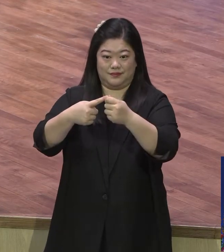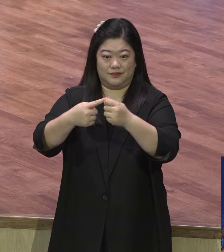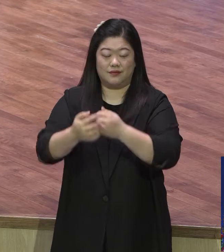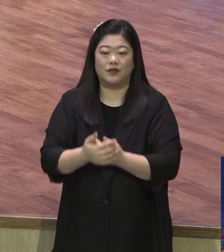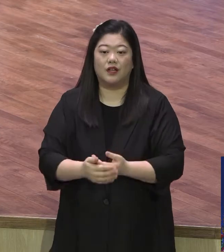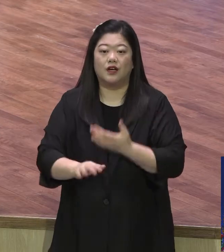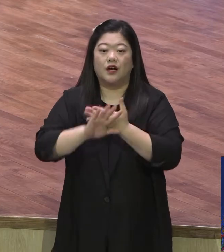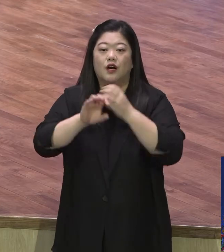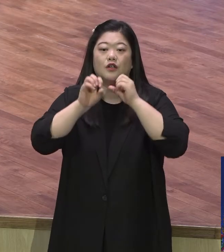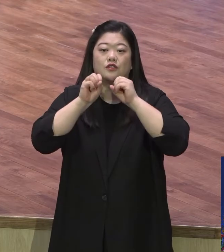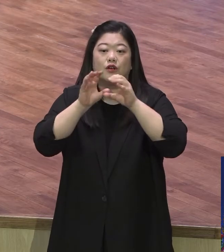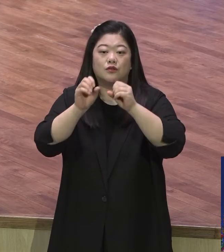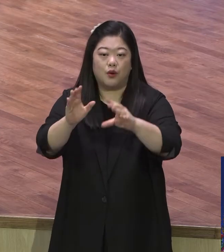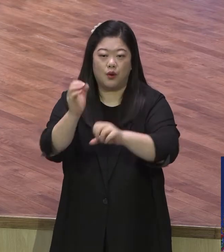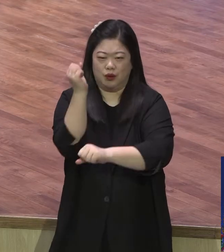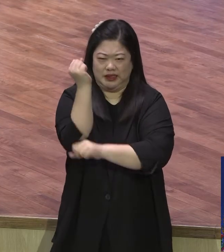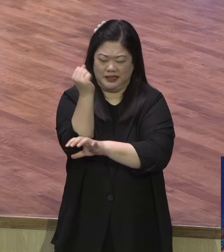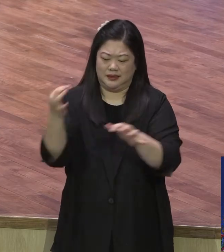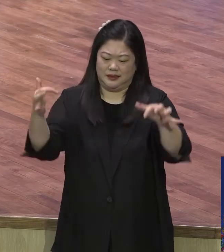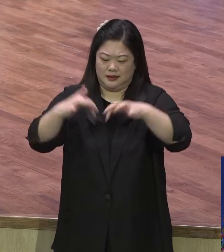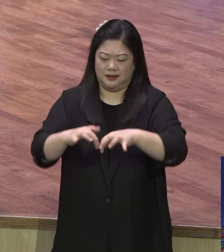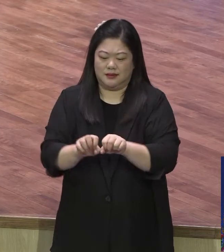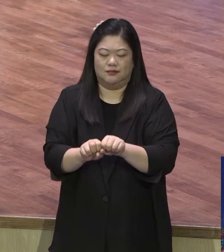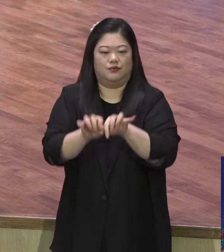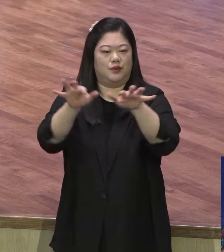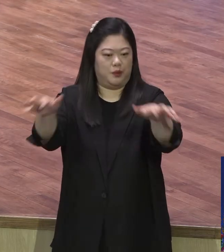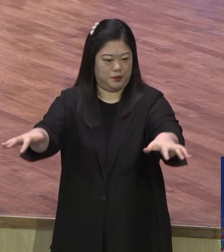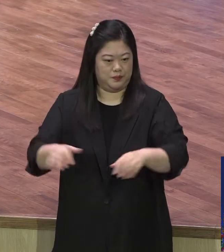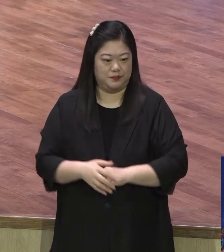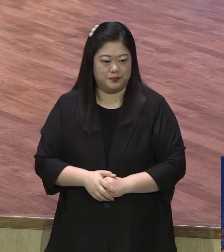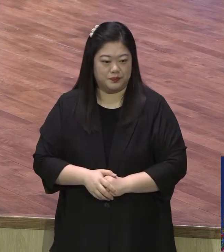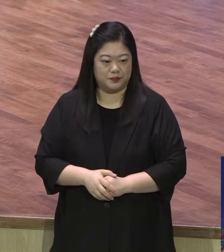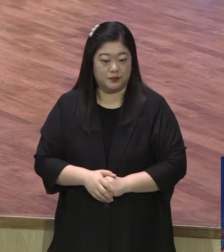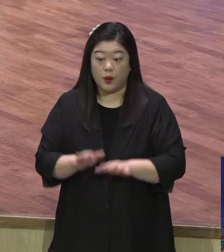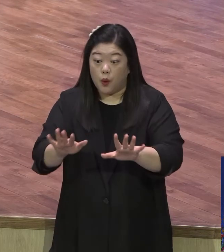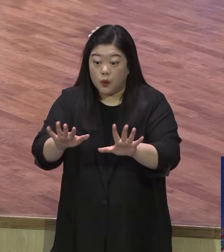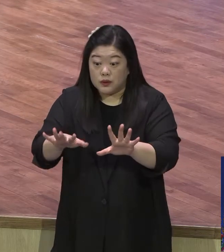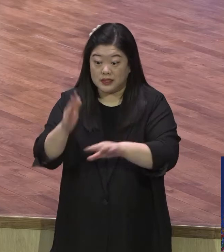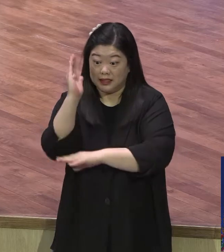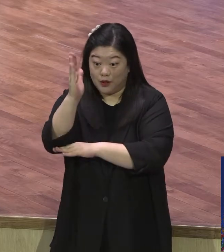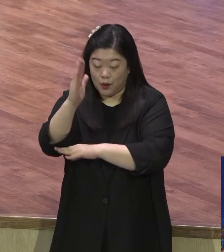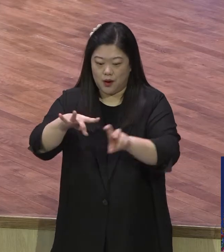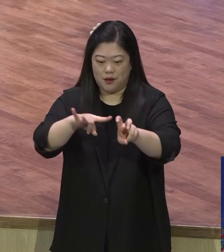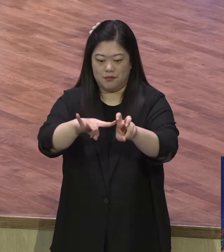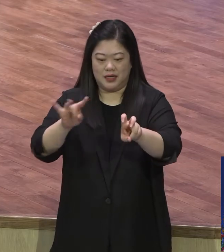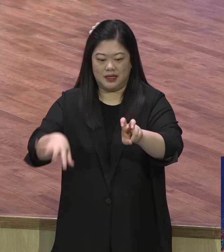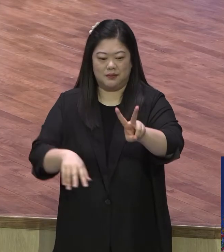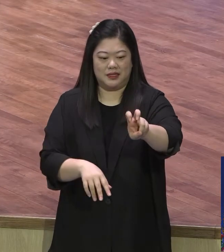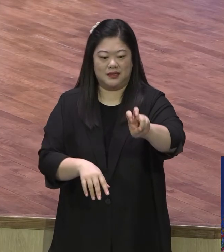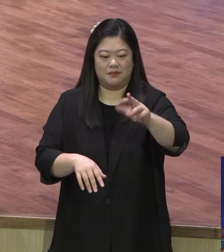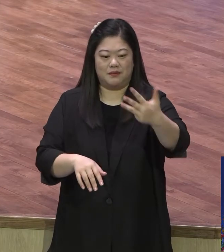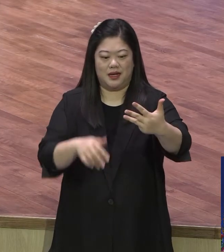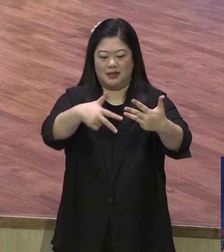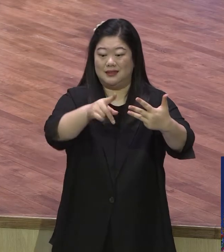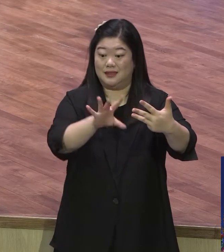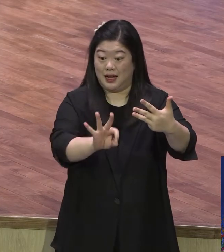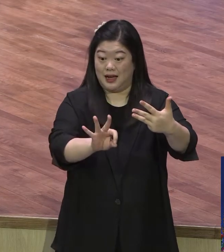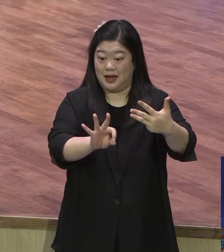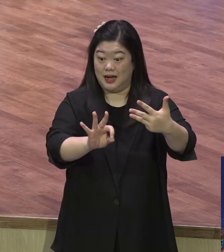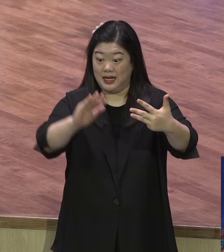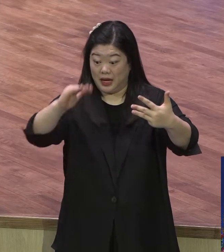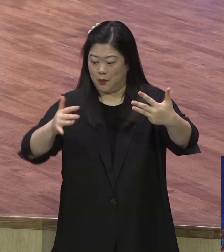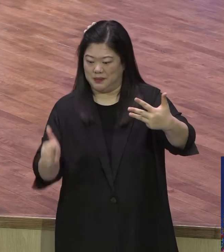플랫폼 오늘 본문 말씀은요 마태복음의 마지막 말씀이에요 마태복음은